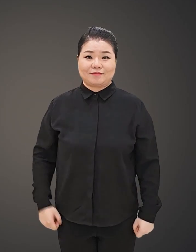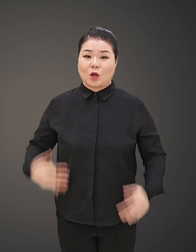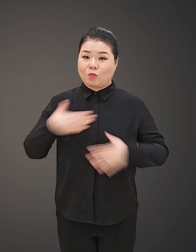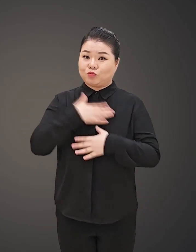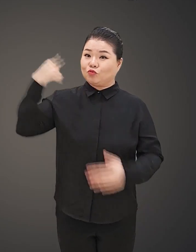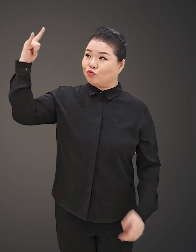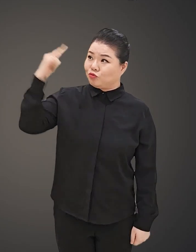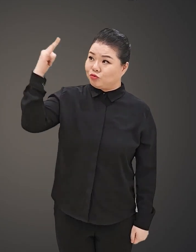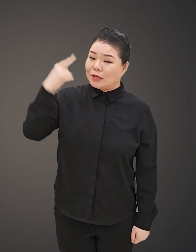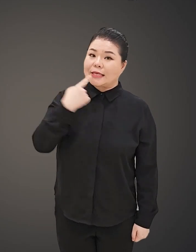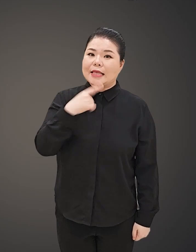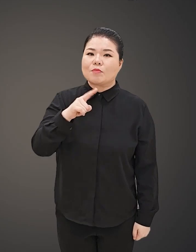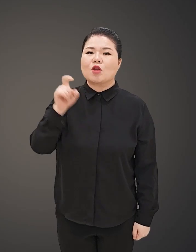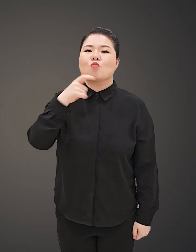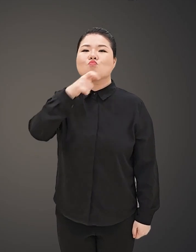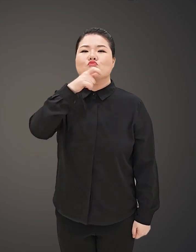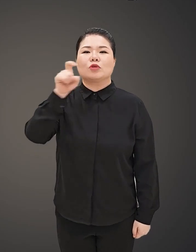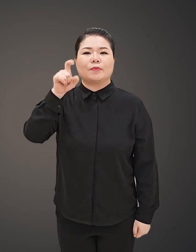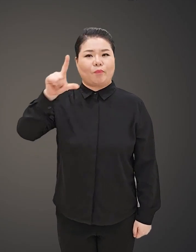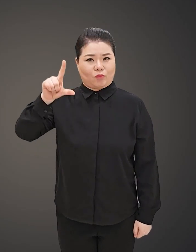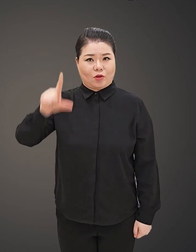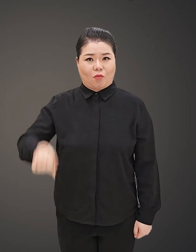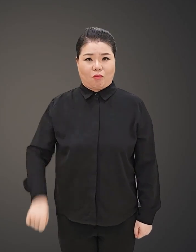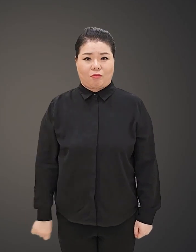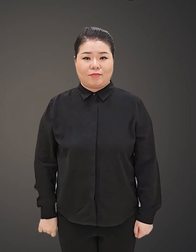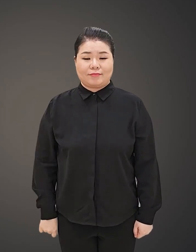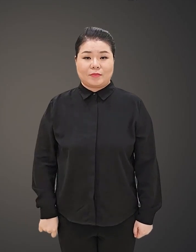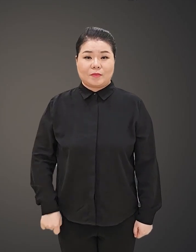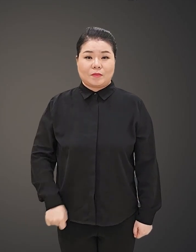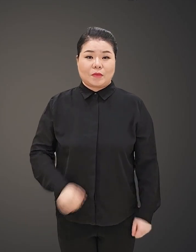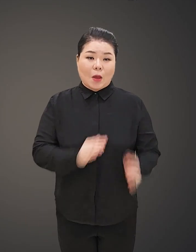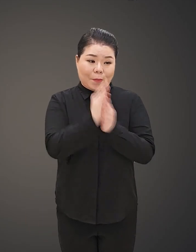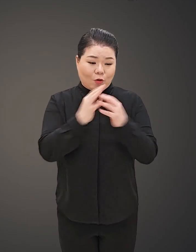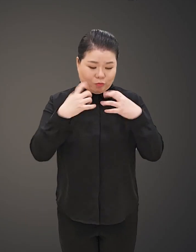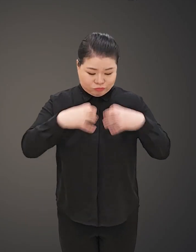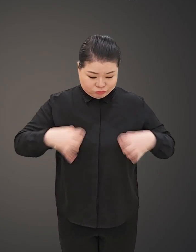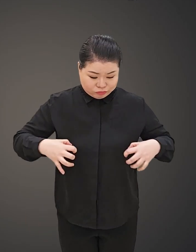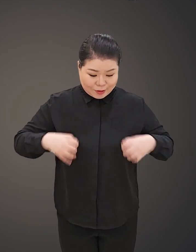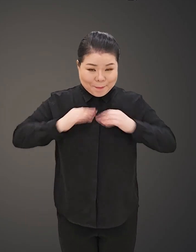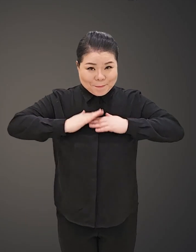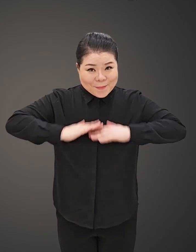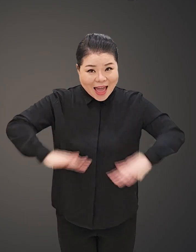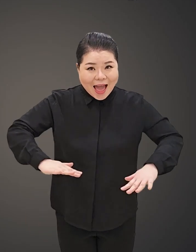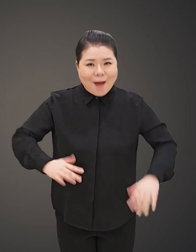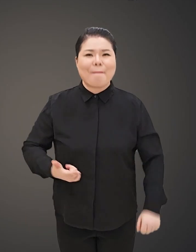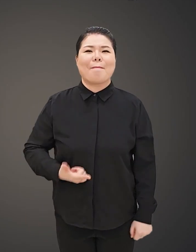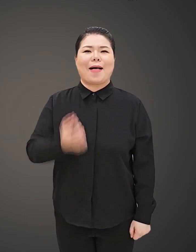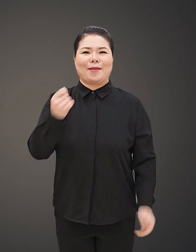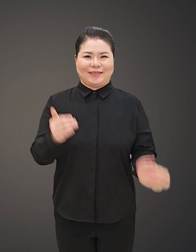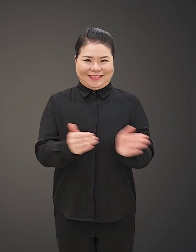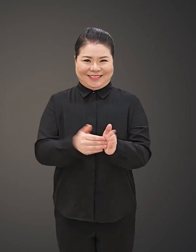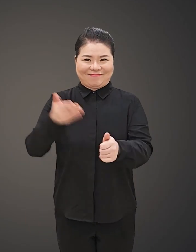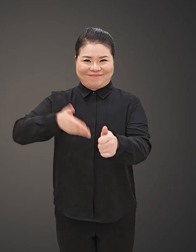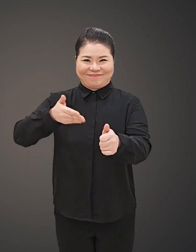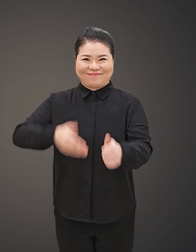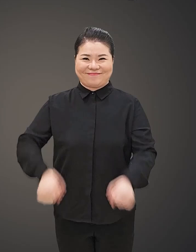샤워기에서는 1분에 물이 10리터 나와요. 비누 거품이 다 씻겨나가면 곧바로 샤워를